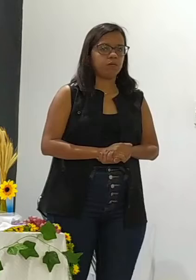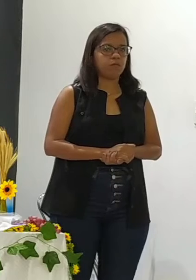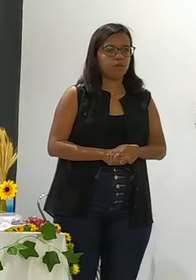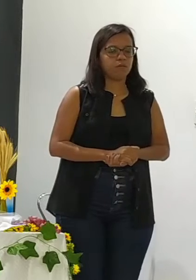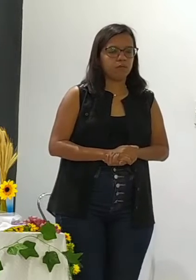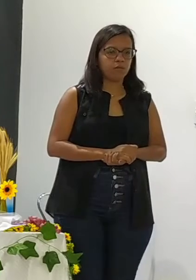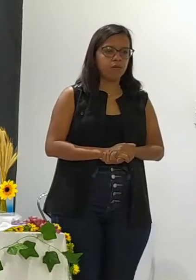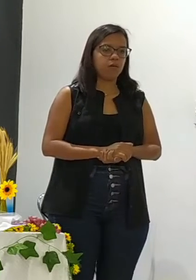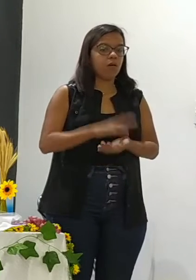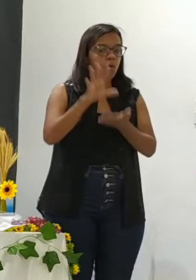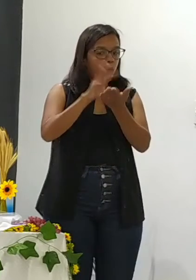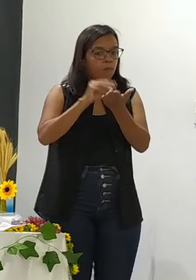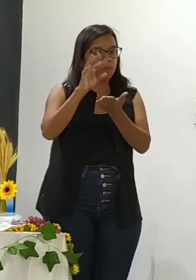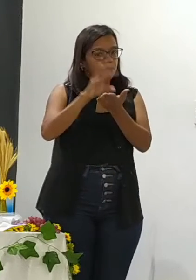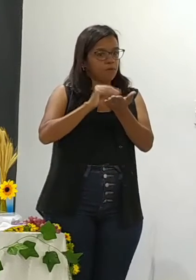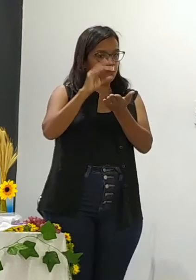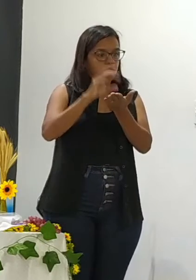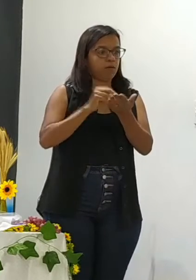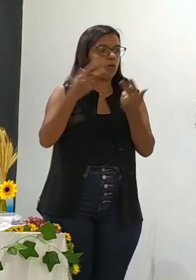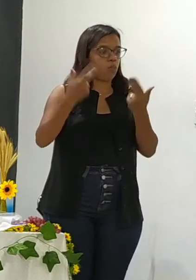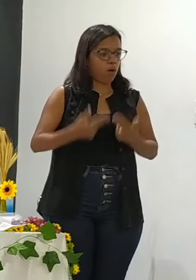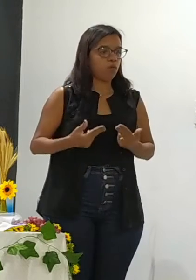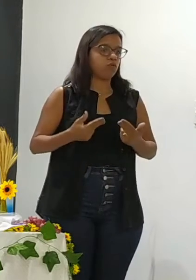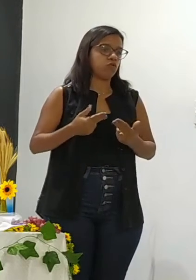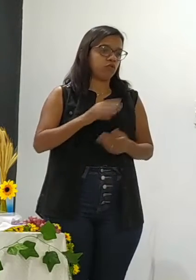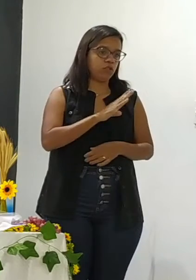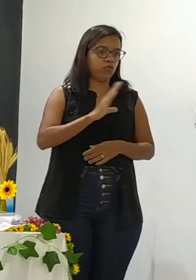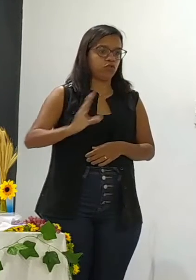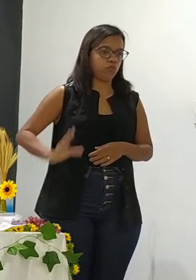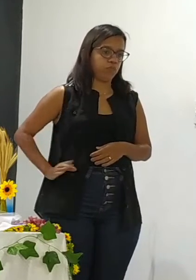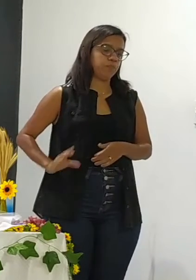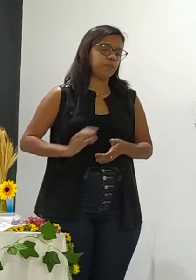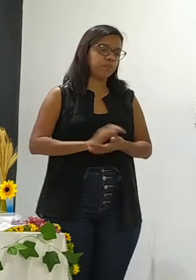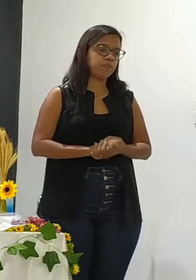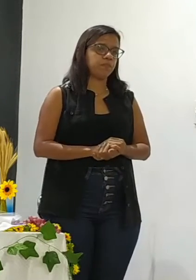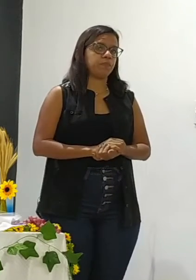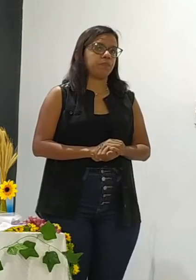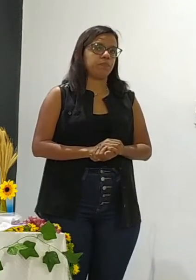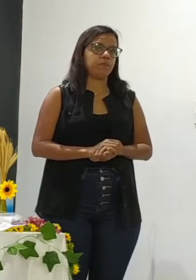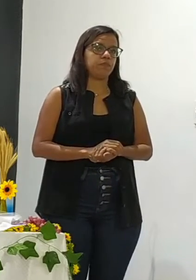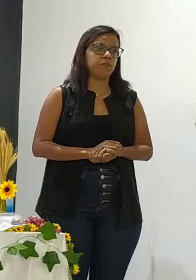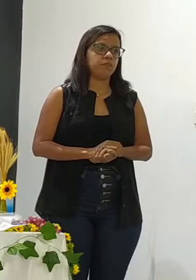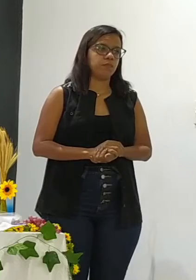Seja meus imitadores, como eu sou de Cristo. Glória a Deus, aleluia.